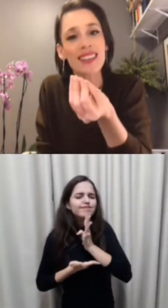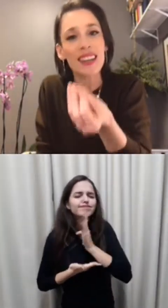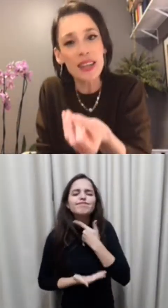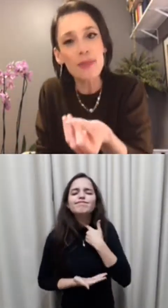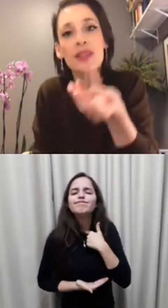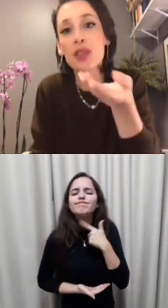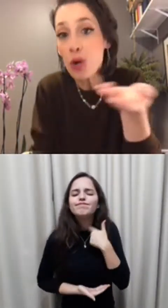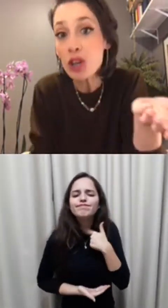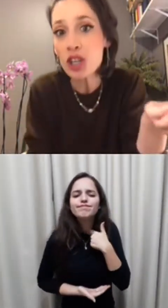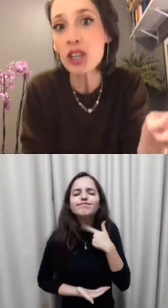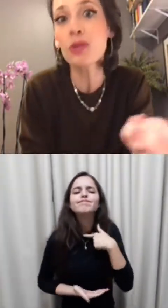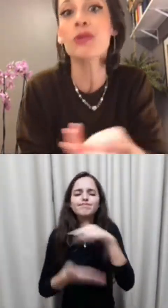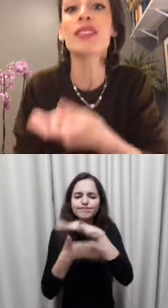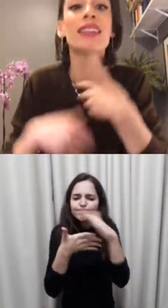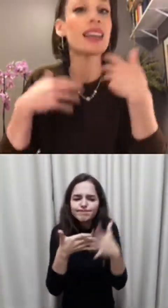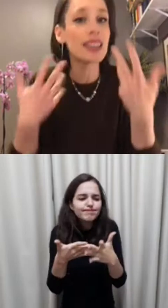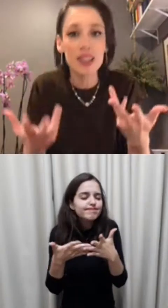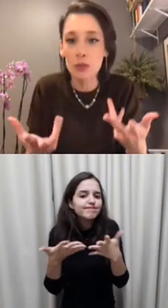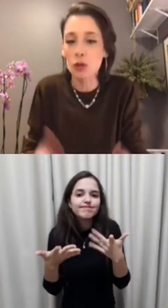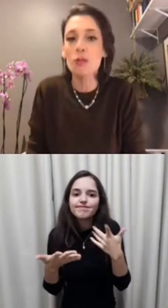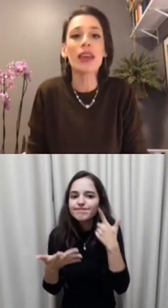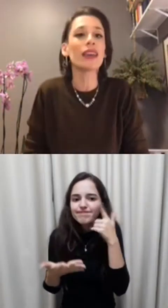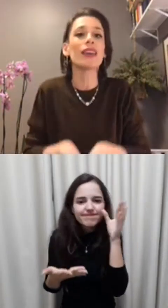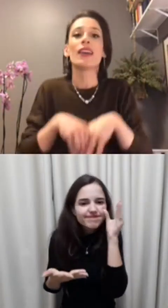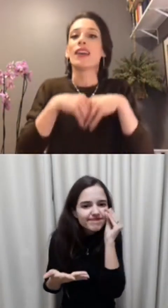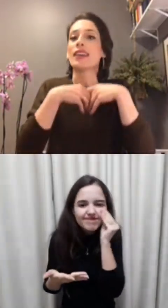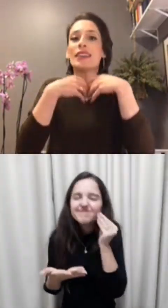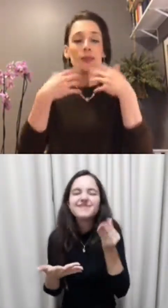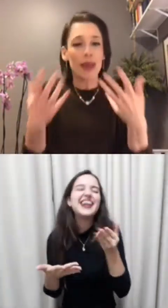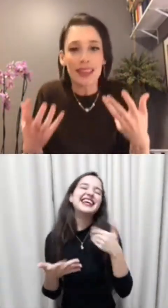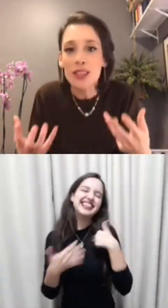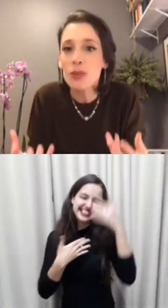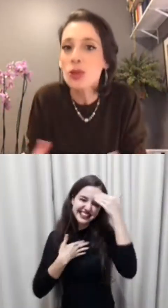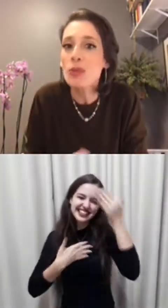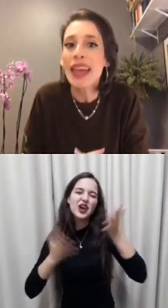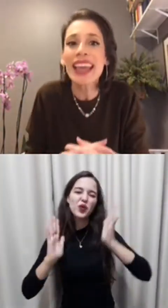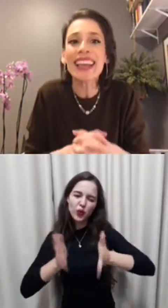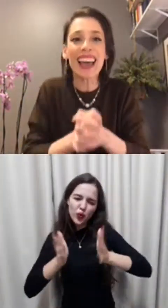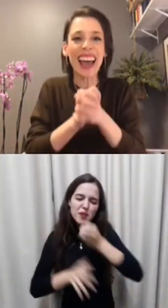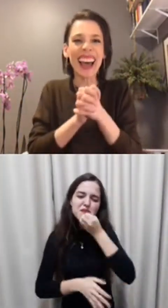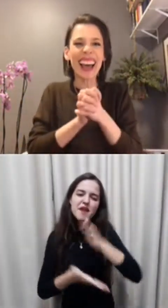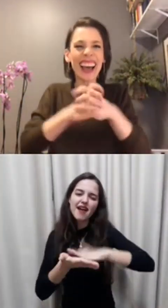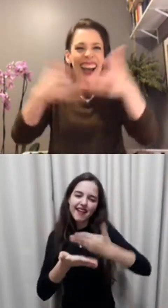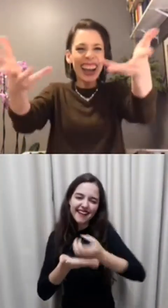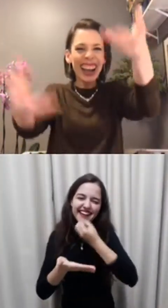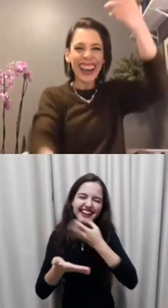atrás da Libras, e hoje tu sinalizas muito bem, interpretas muito bem, né?